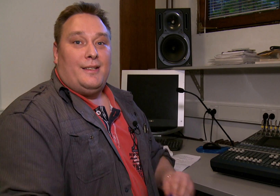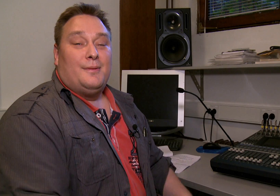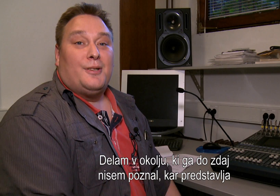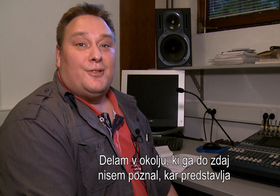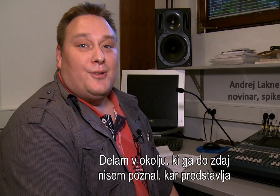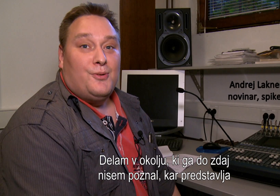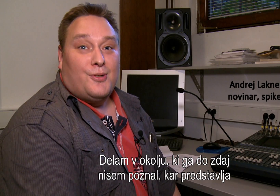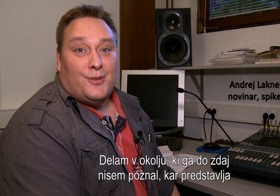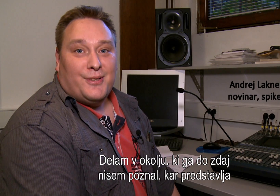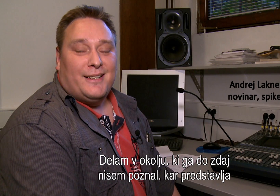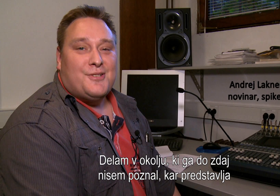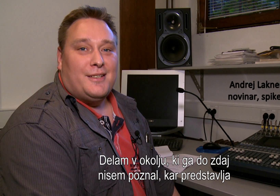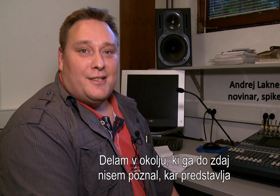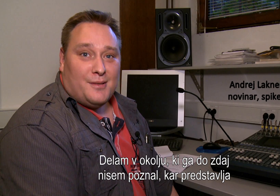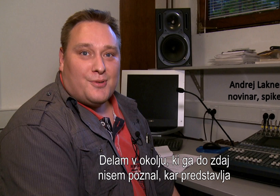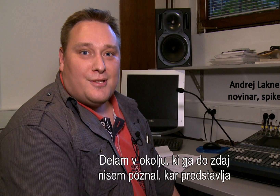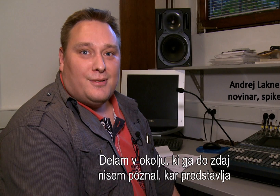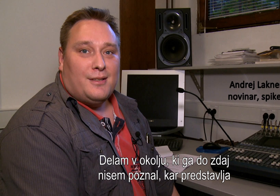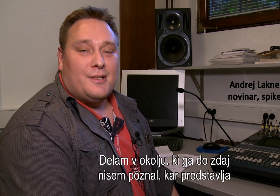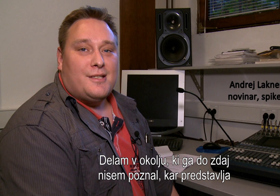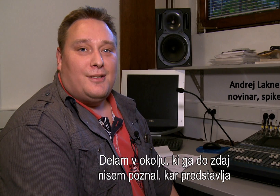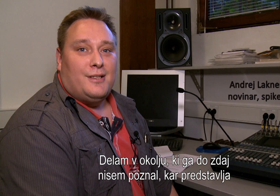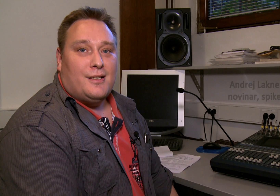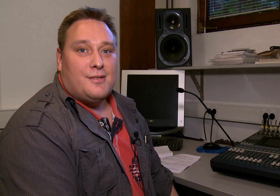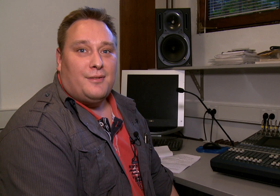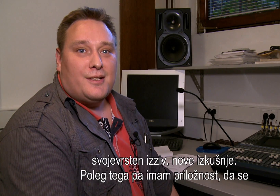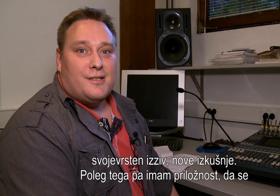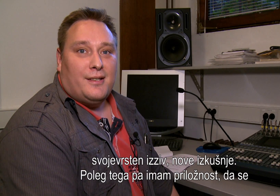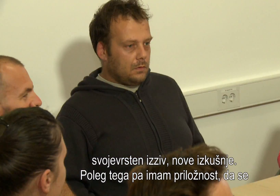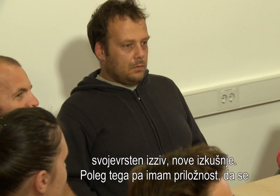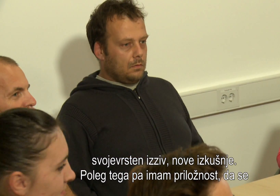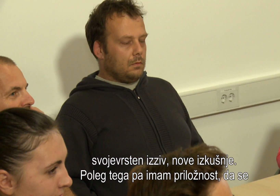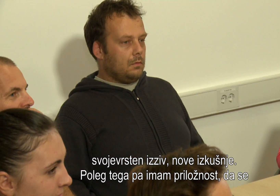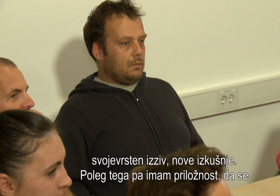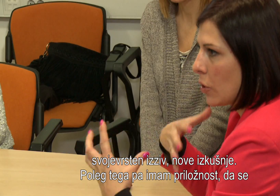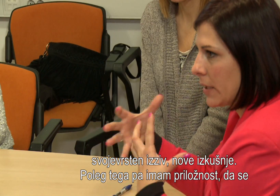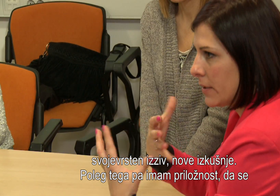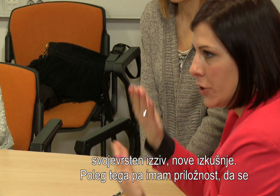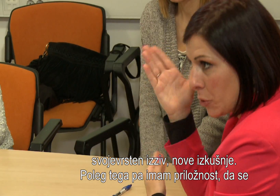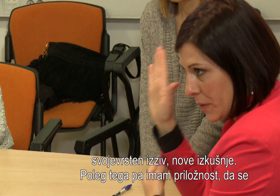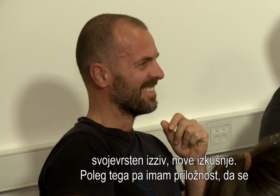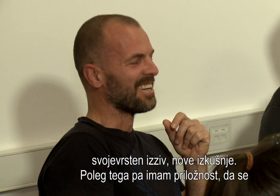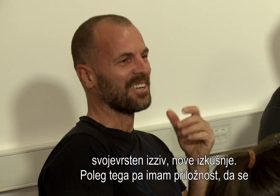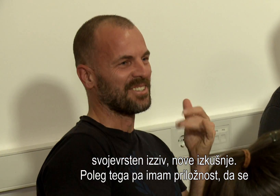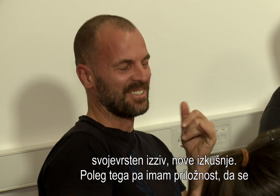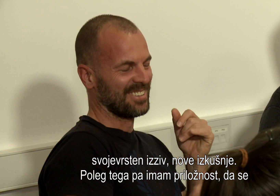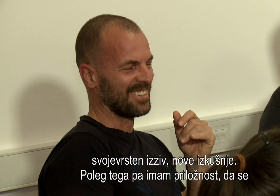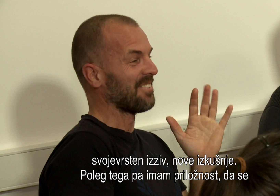Delam lahko v okolju, ki ga do zdaj nisem poznal, ker predstavlja svojevrstne nove izzive, nove izkušnje. Poleg tega pa